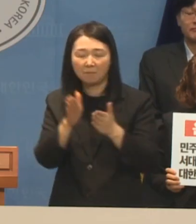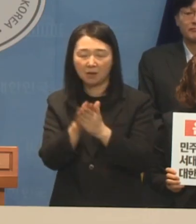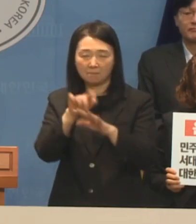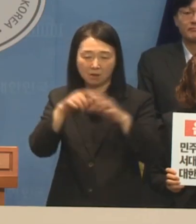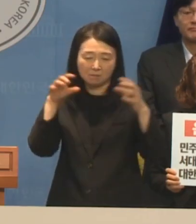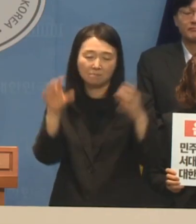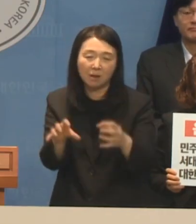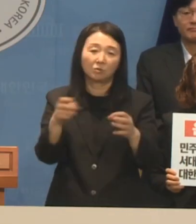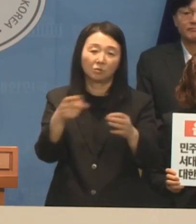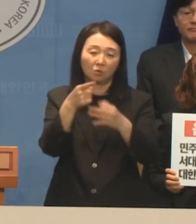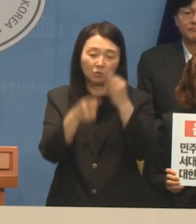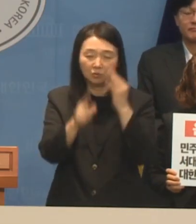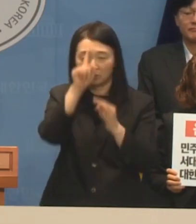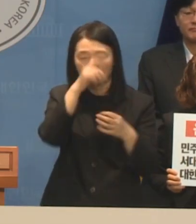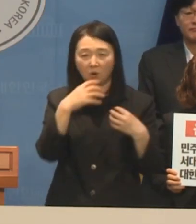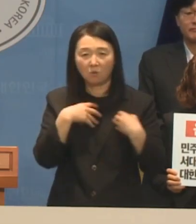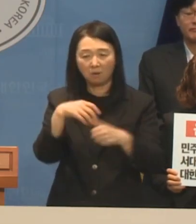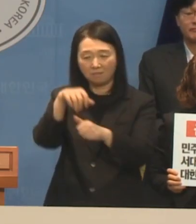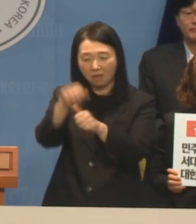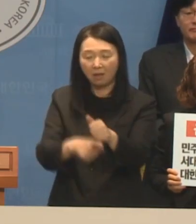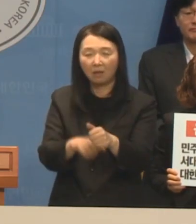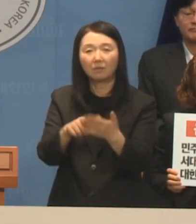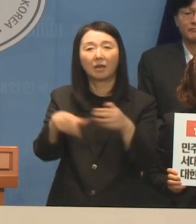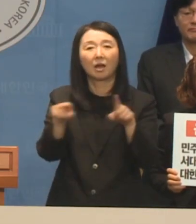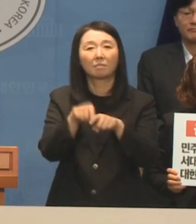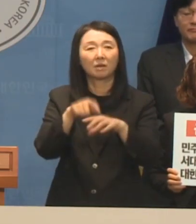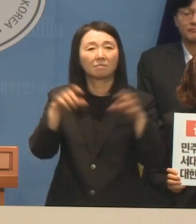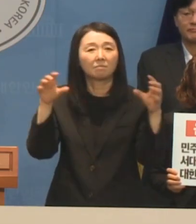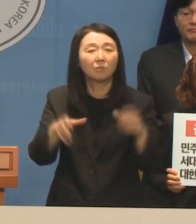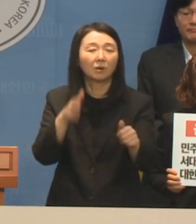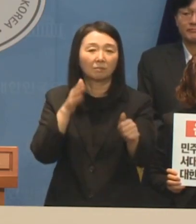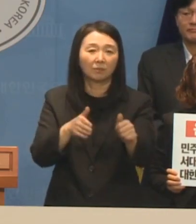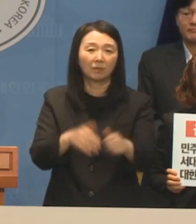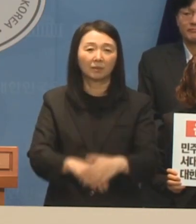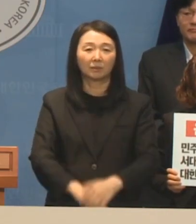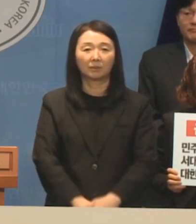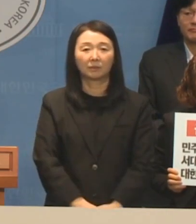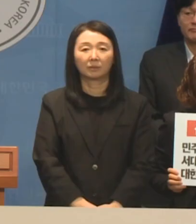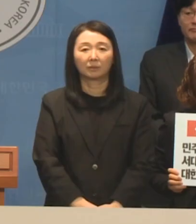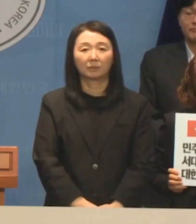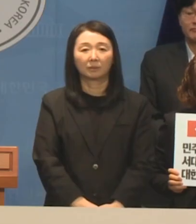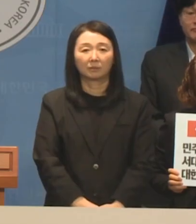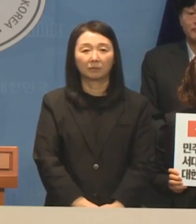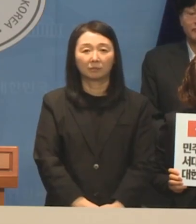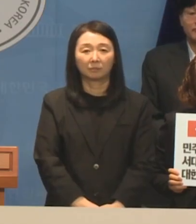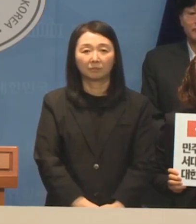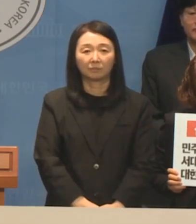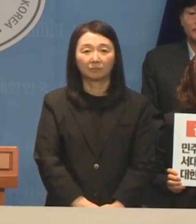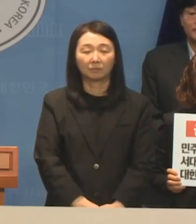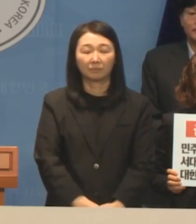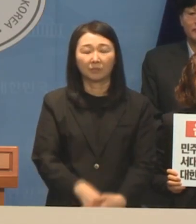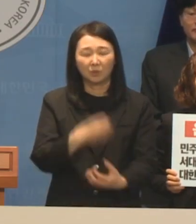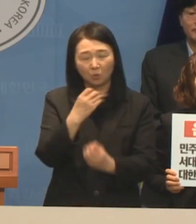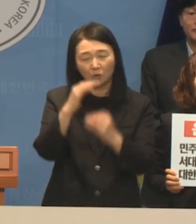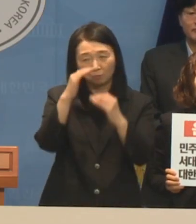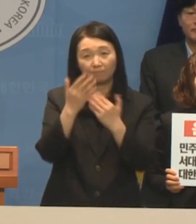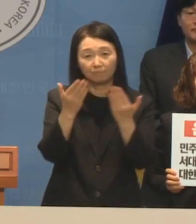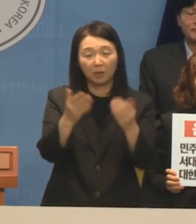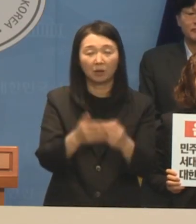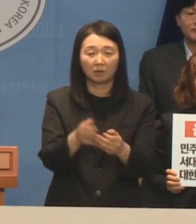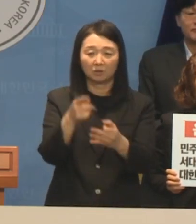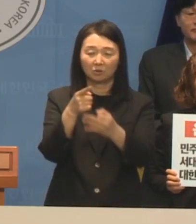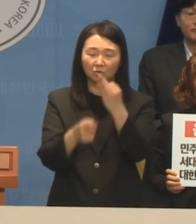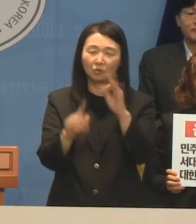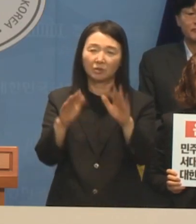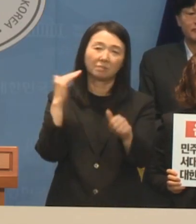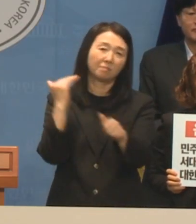총단결해서 정권을 끌어내리는데 함께 힘을 모았으면 좋겠습니다. 호소문 낭독하도록 하겠습니다. 윤석열